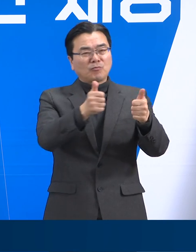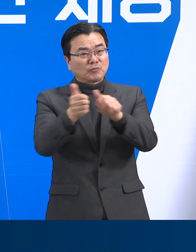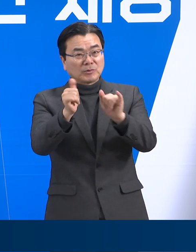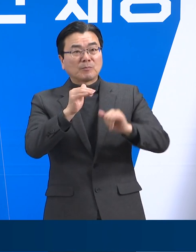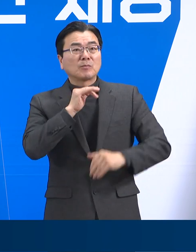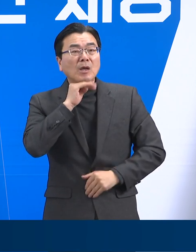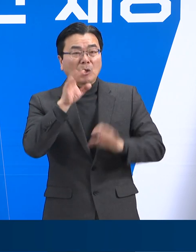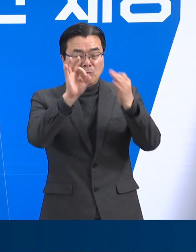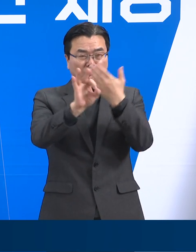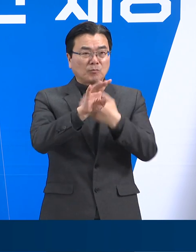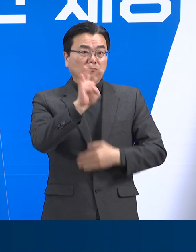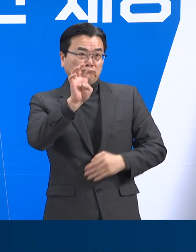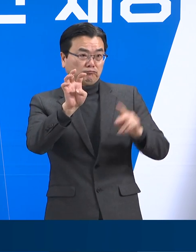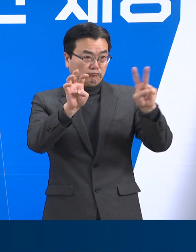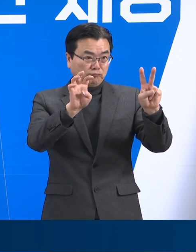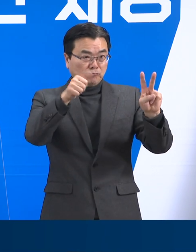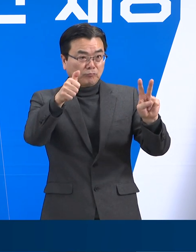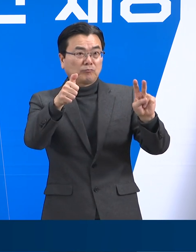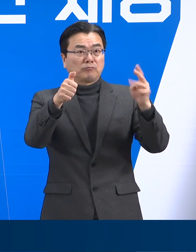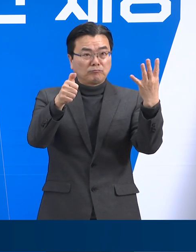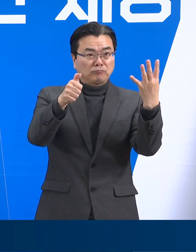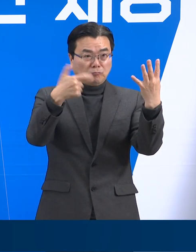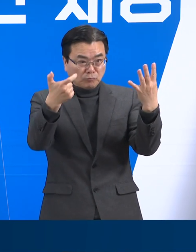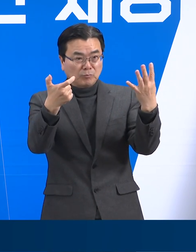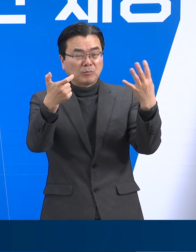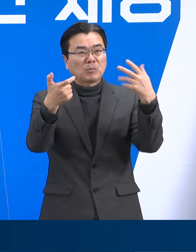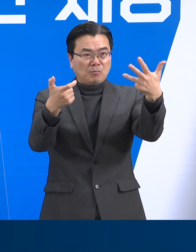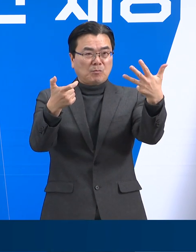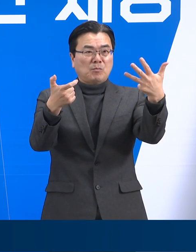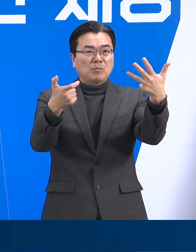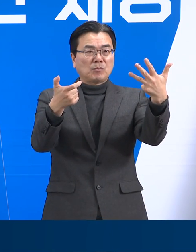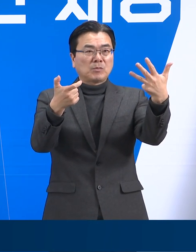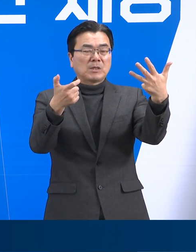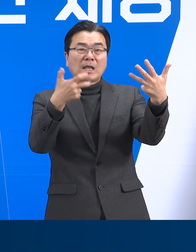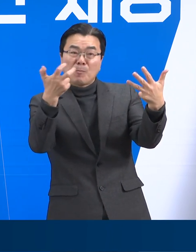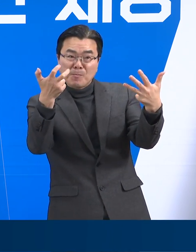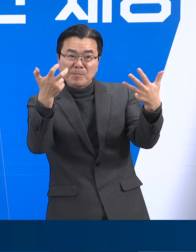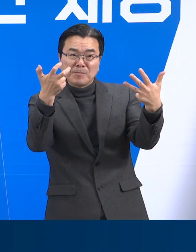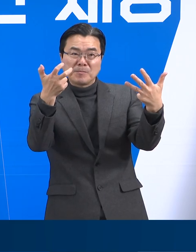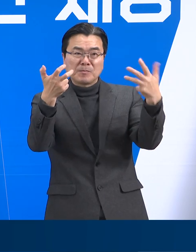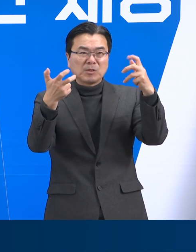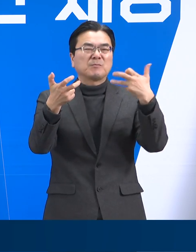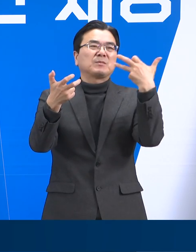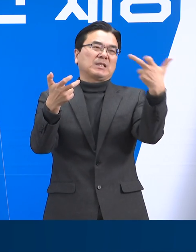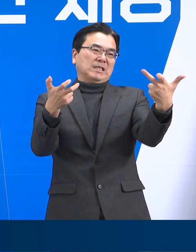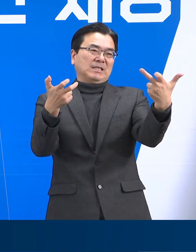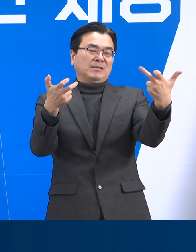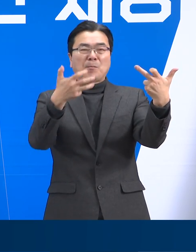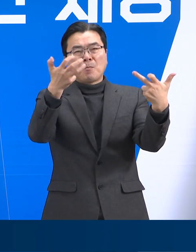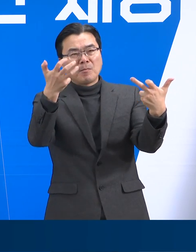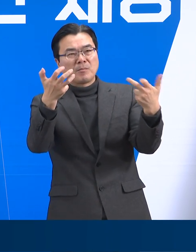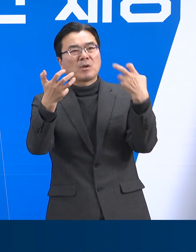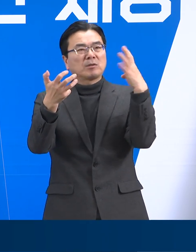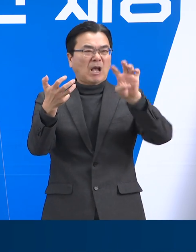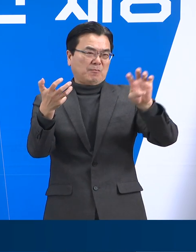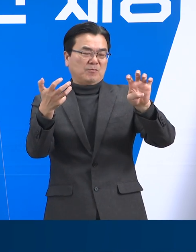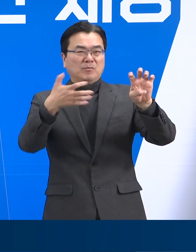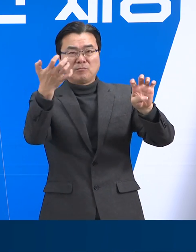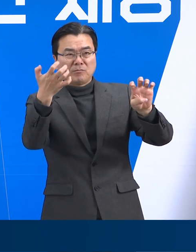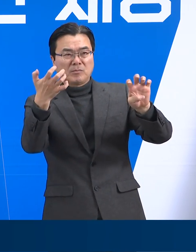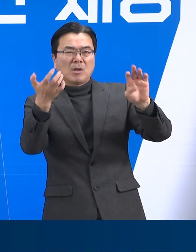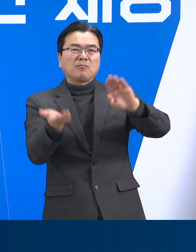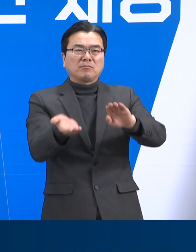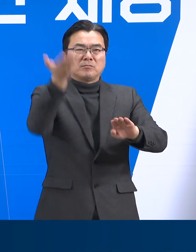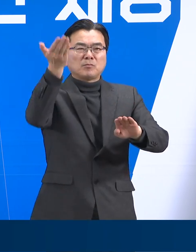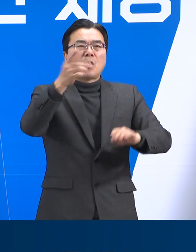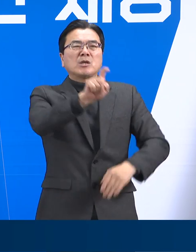연령별 현황은 40대 2명, 50대 4명, 60대 8명, 70대 17명, 80대 40명, 90세